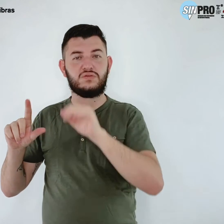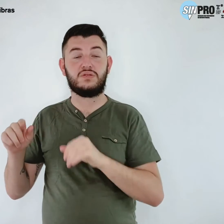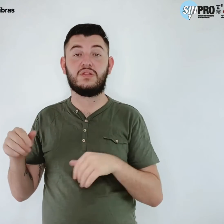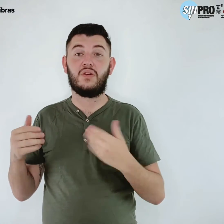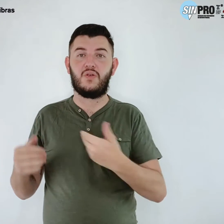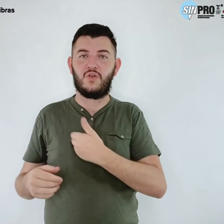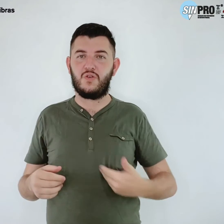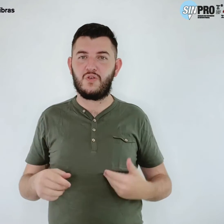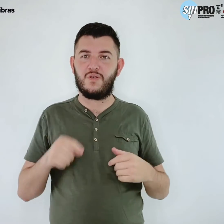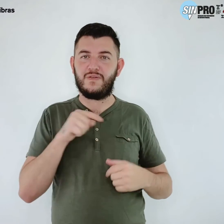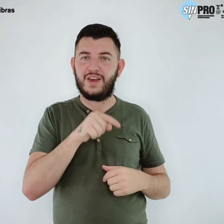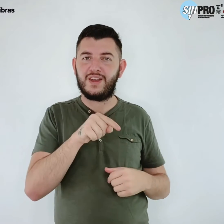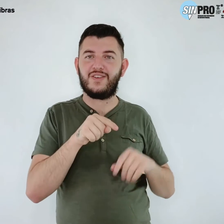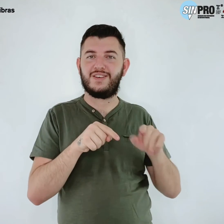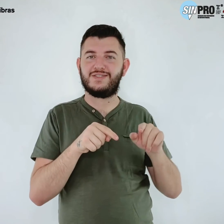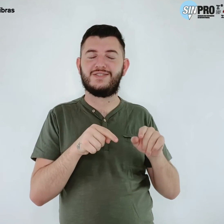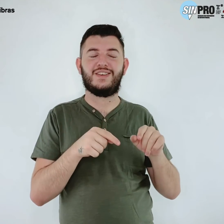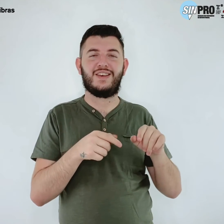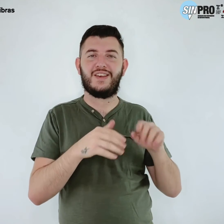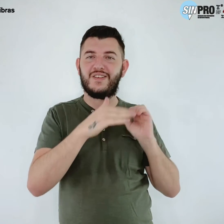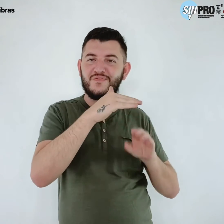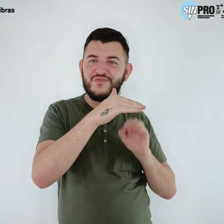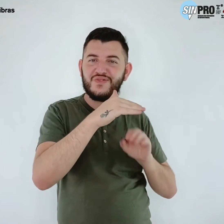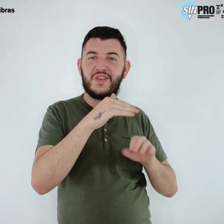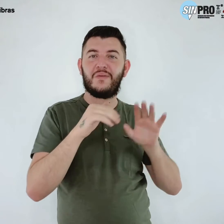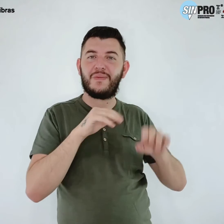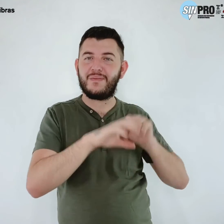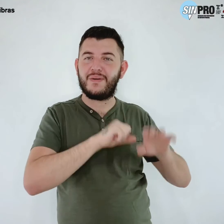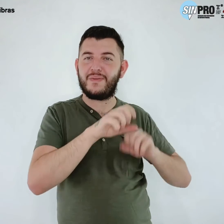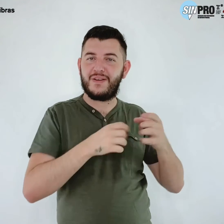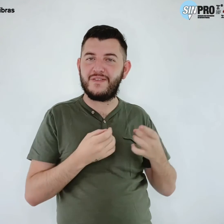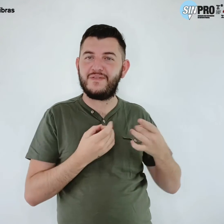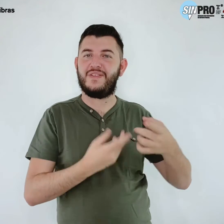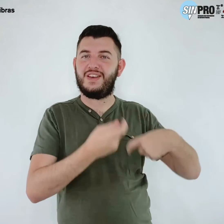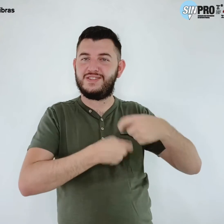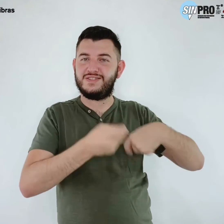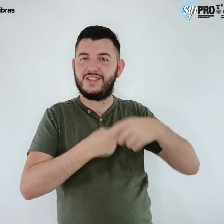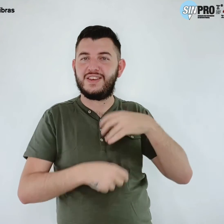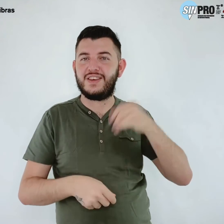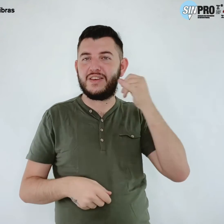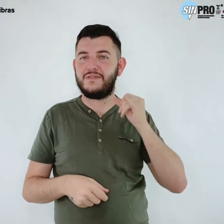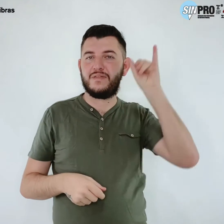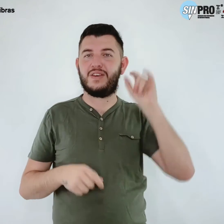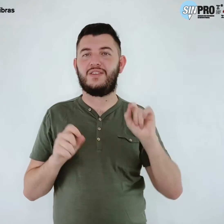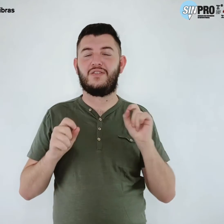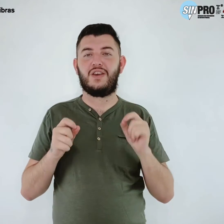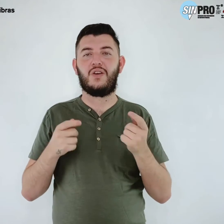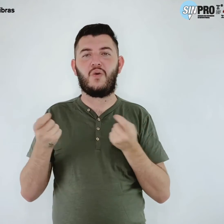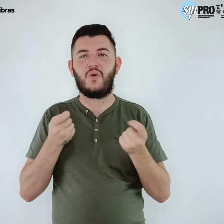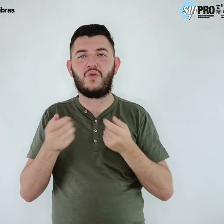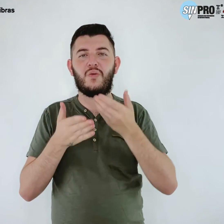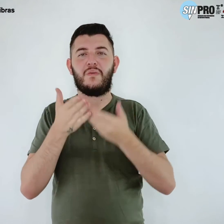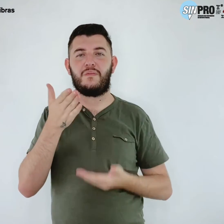esse estoque, vendia e não deixava aumentar fora de controle. Era uma forma de regular